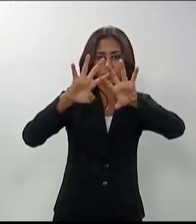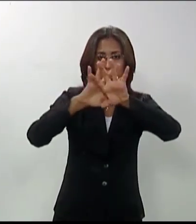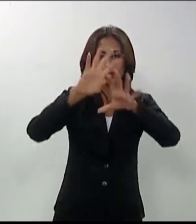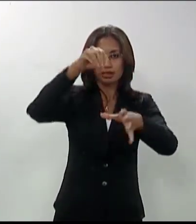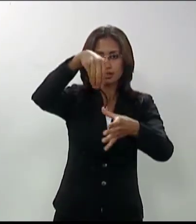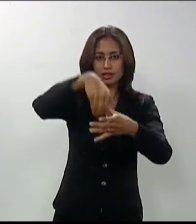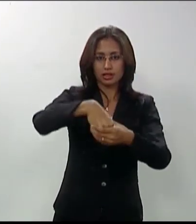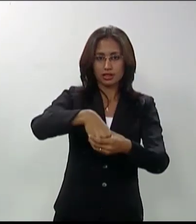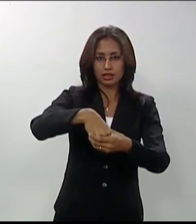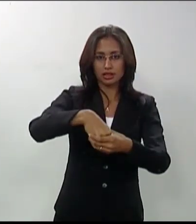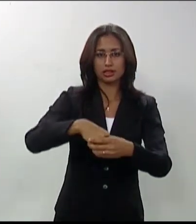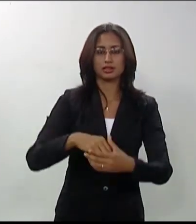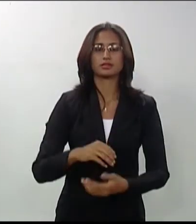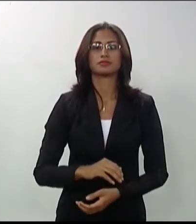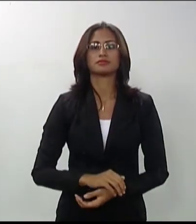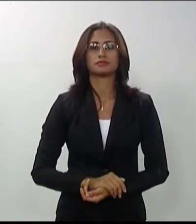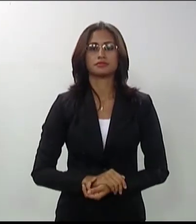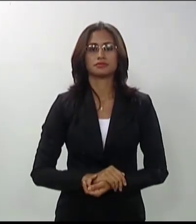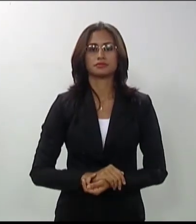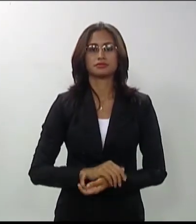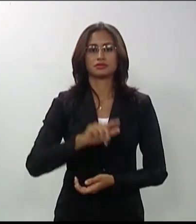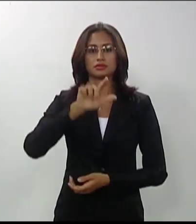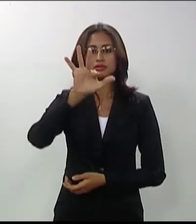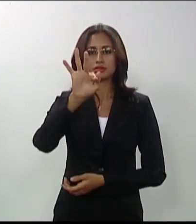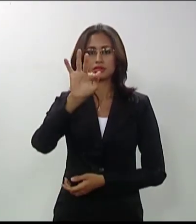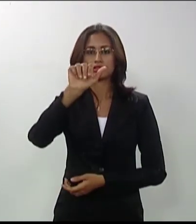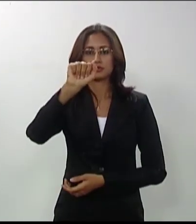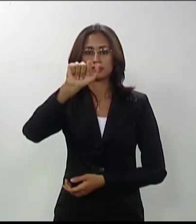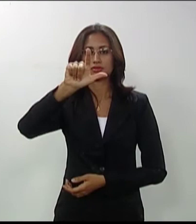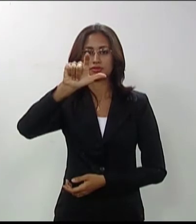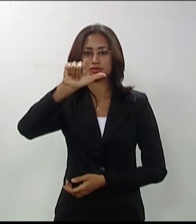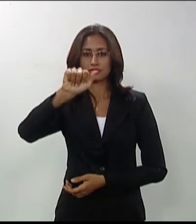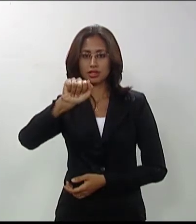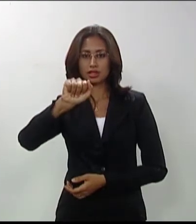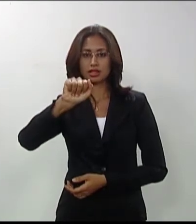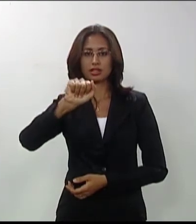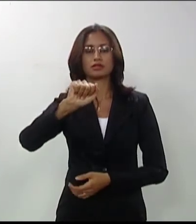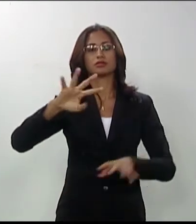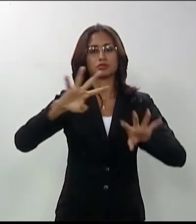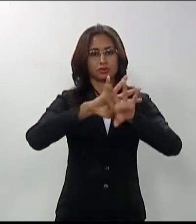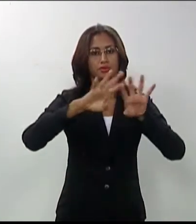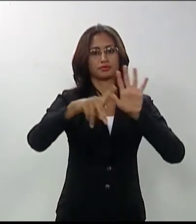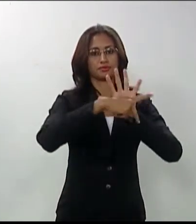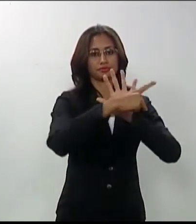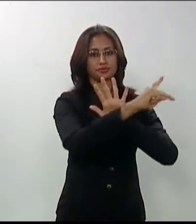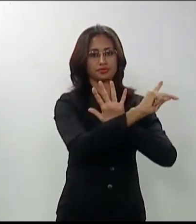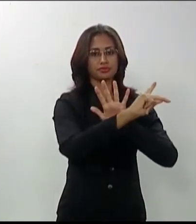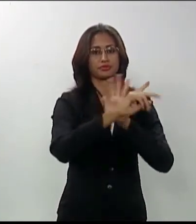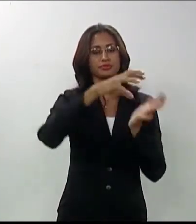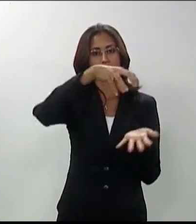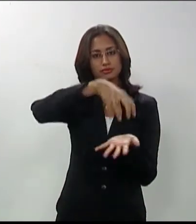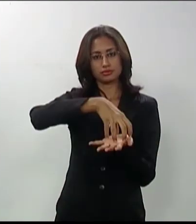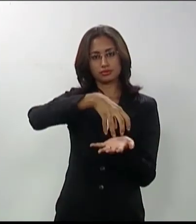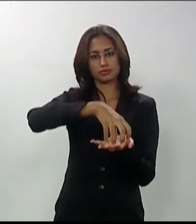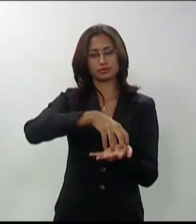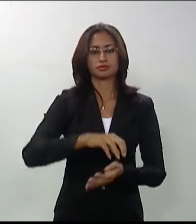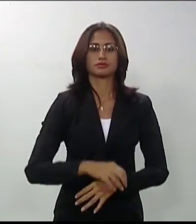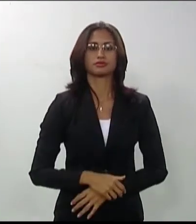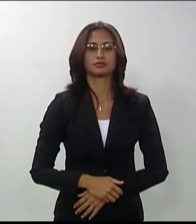escrita, percepção rítmico-melódica, percepção rítmica, conhecimentos de história da música,